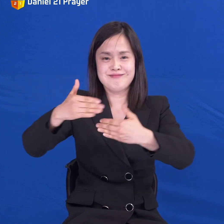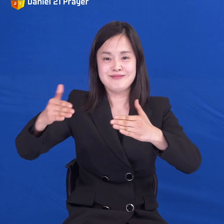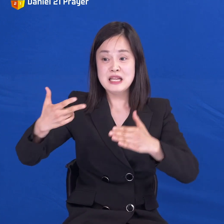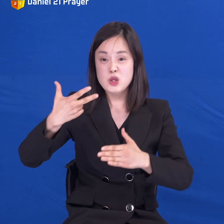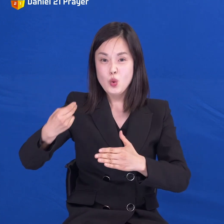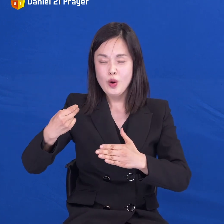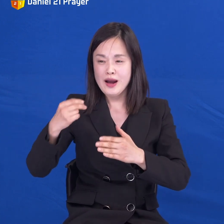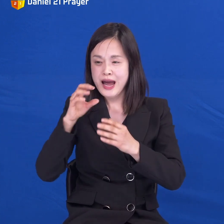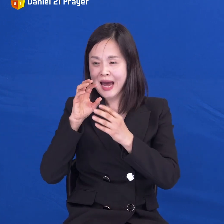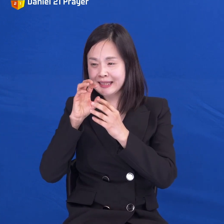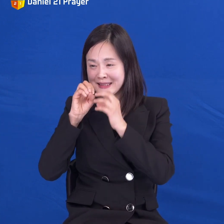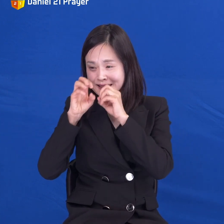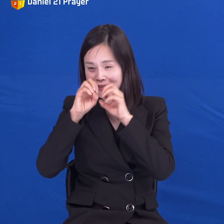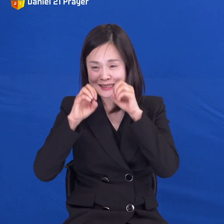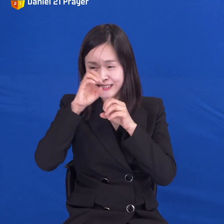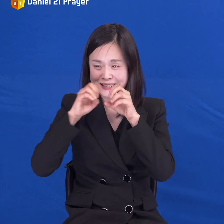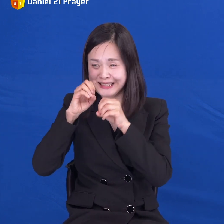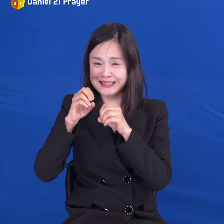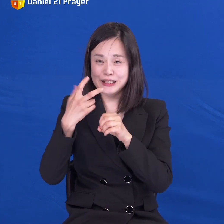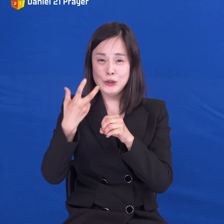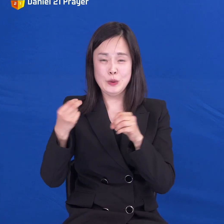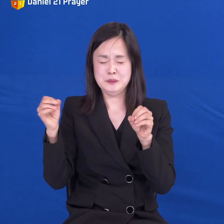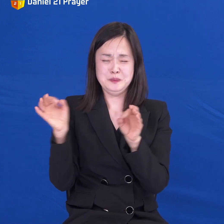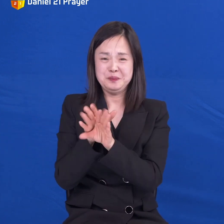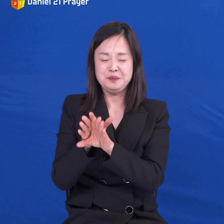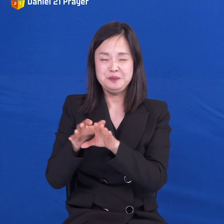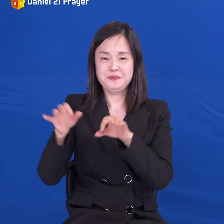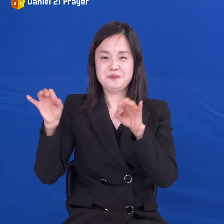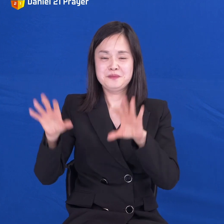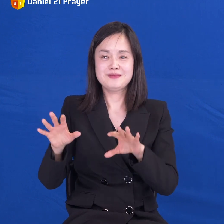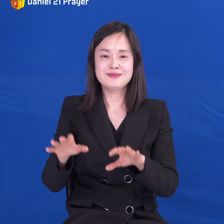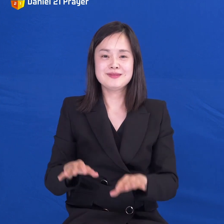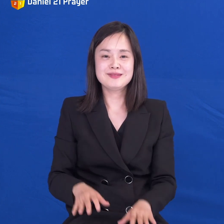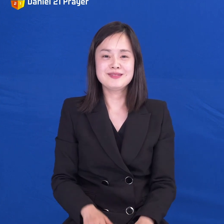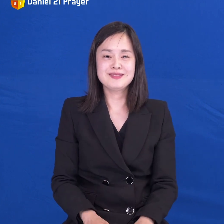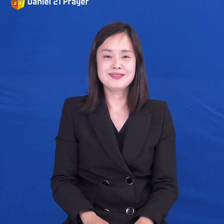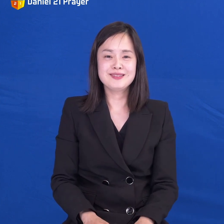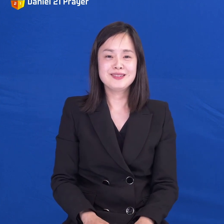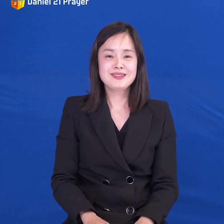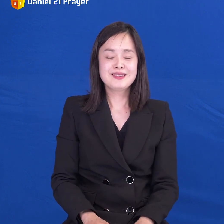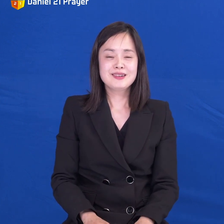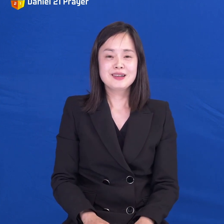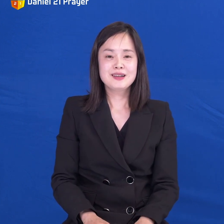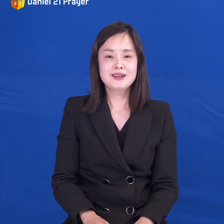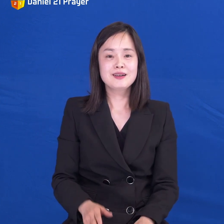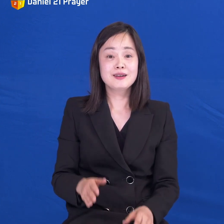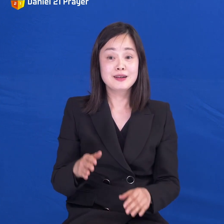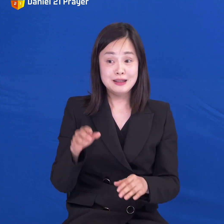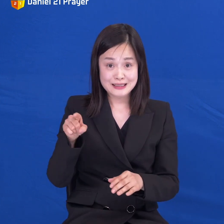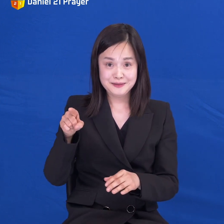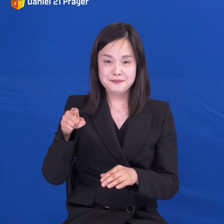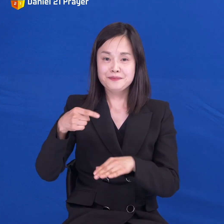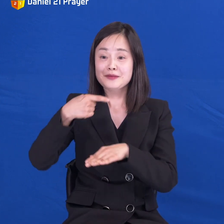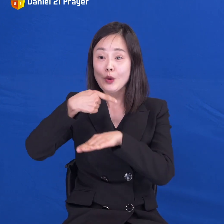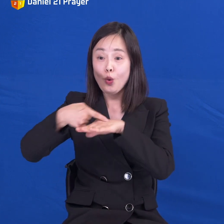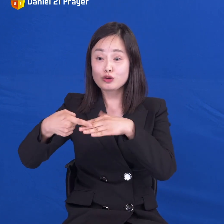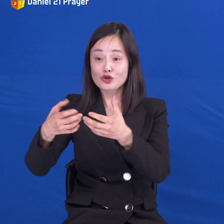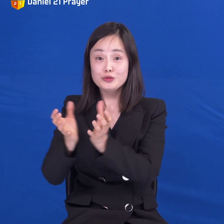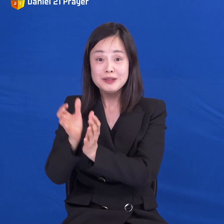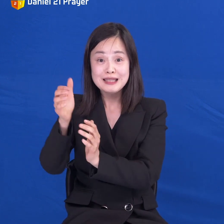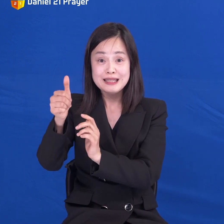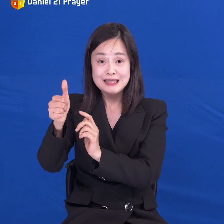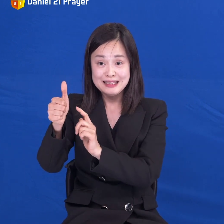헤쳐버립니다. 깨끗합니다. 청정지역입니다. 근데 원주민들이 또 철사를 갈아서 고무줄을 묶고 작사를